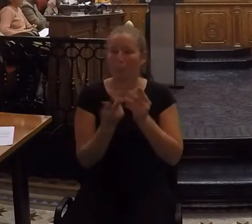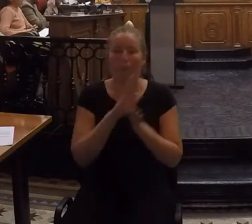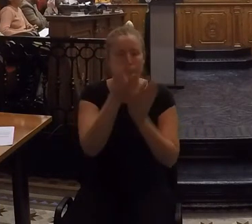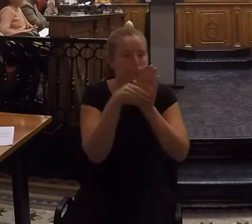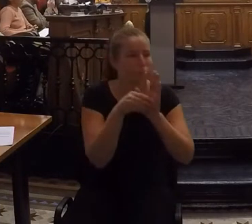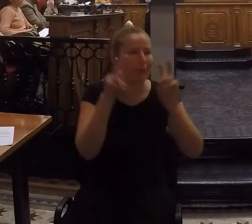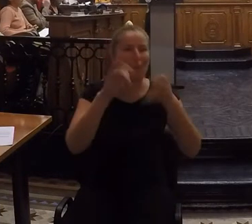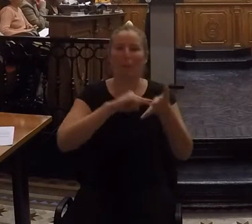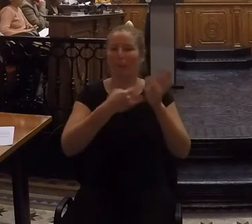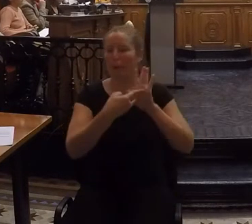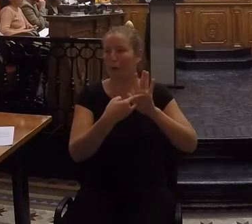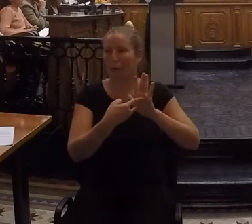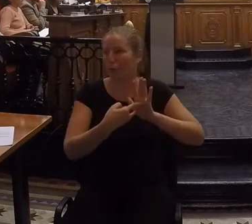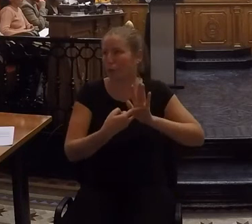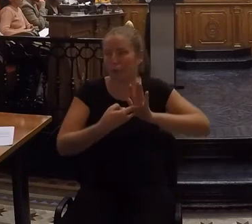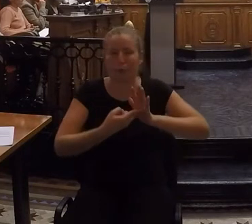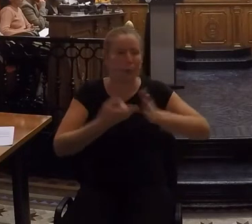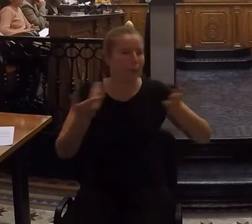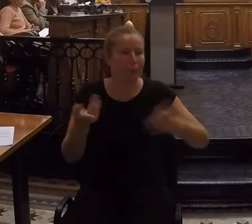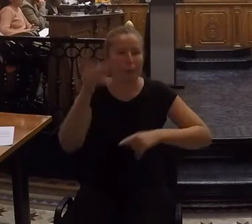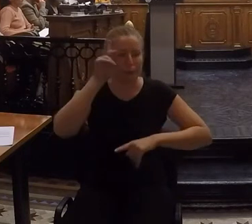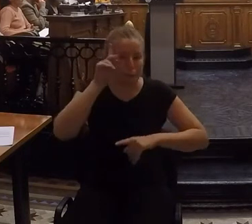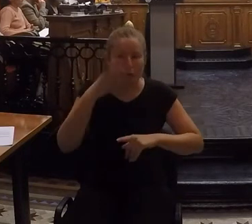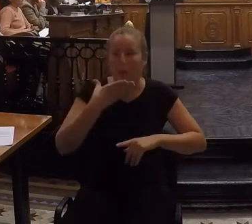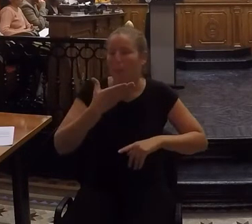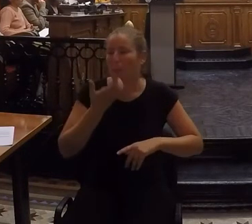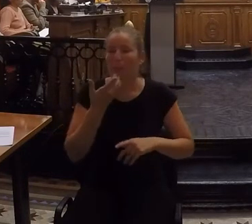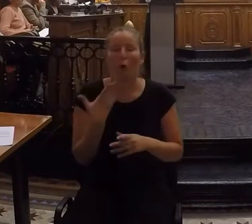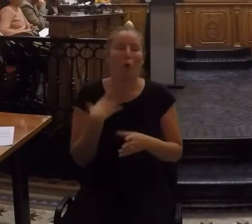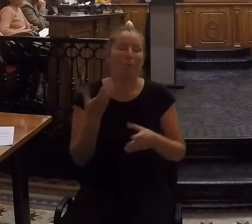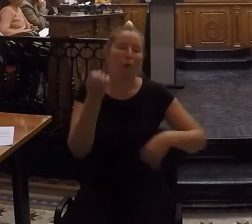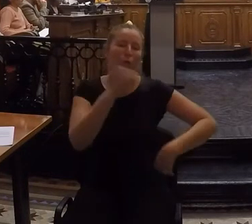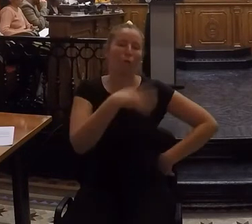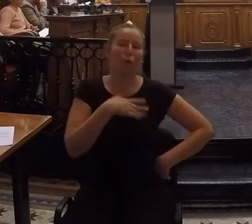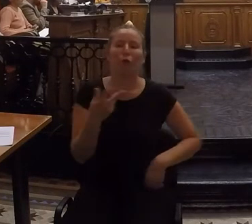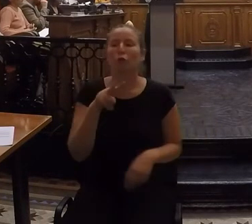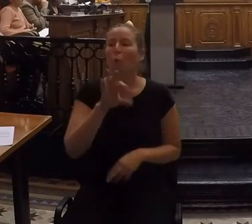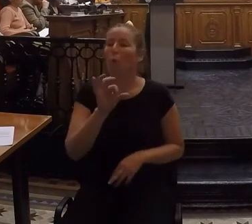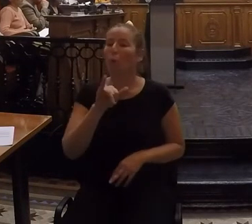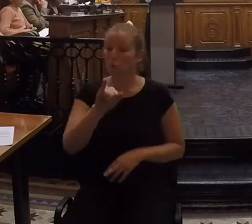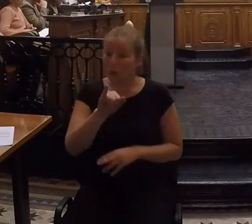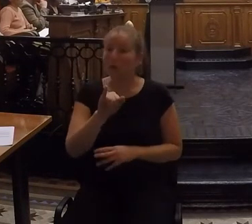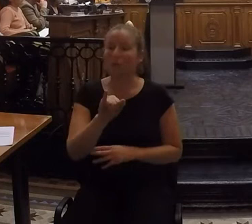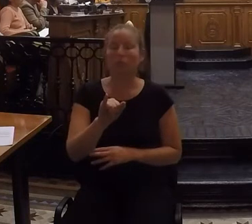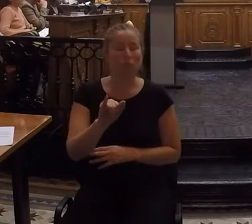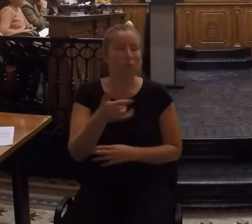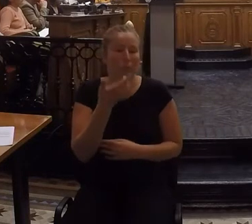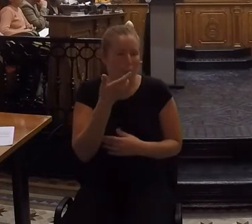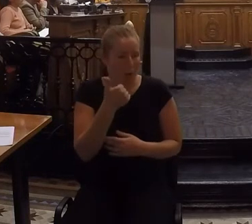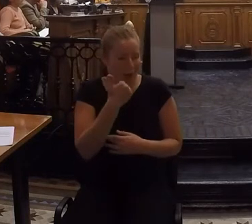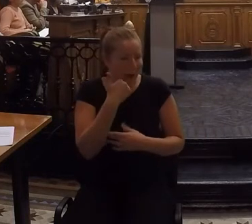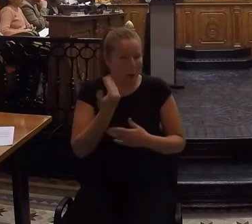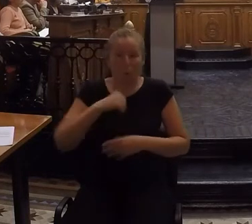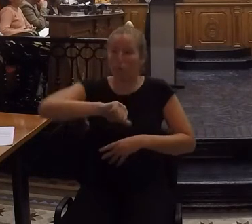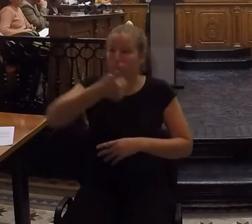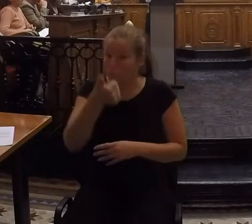marcha en el caso de que nos sean concedidos los fondos DUSI, cuya solicitud ha sido recientemente formulada por el Ayuntamiento. Pues bien,